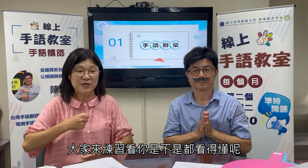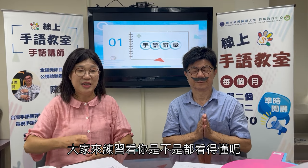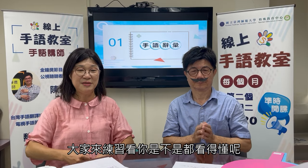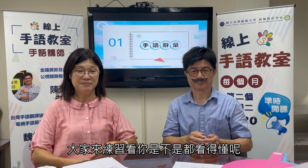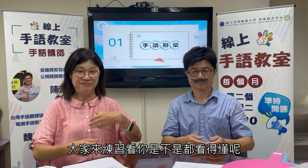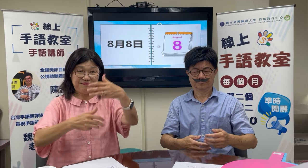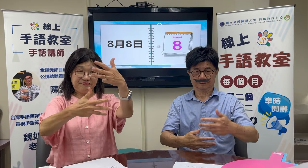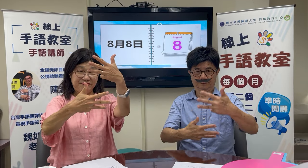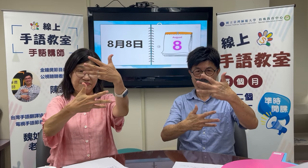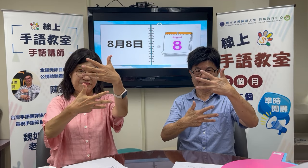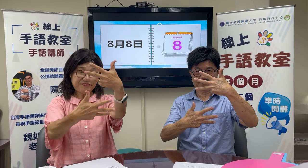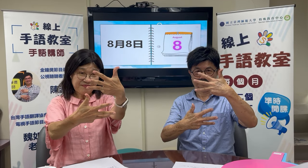呢？